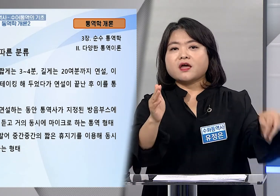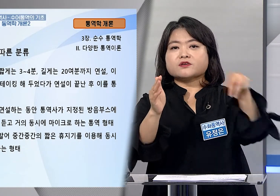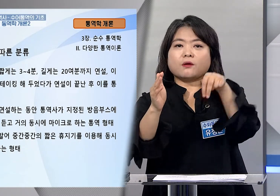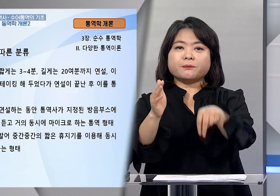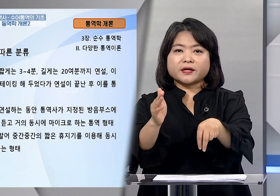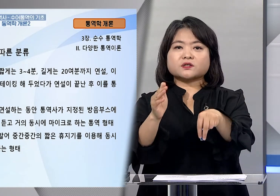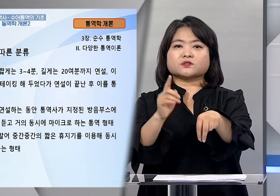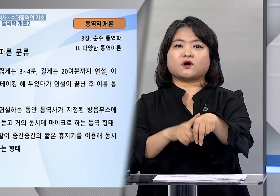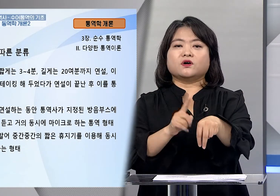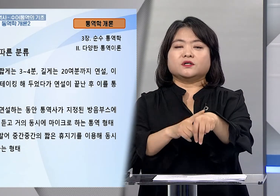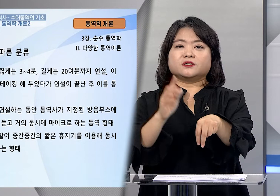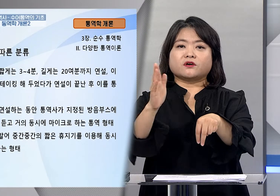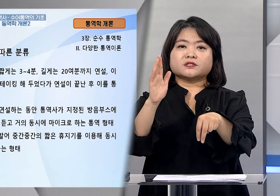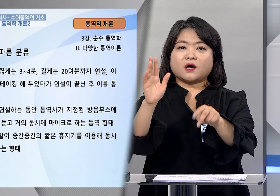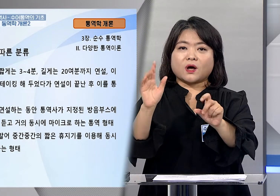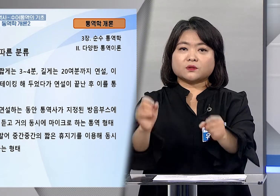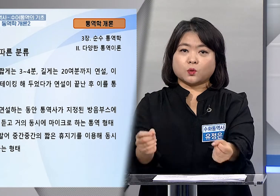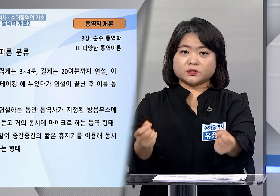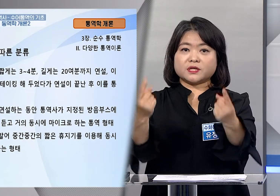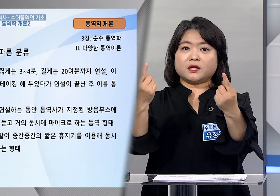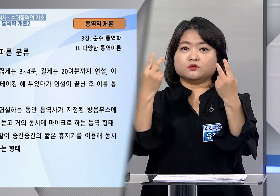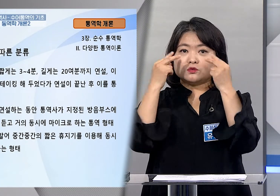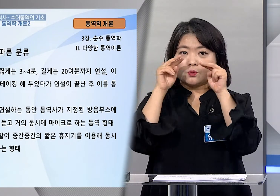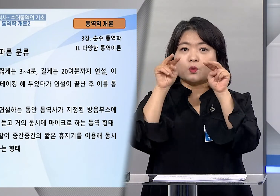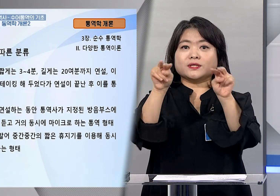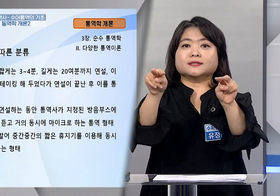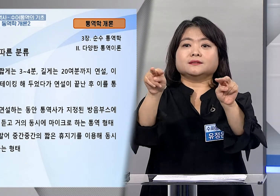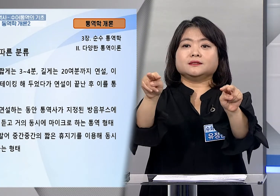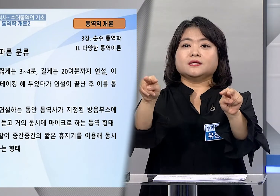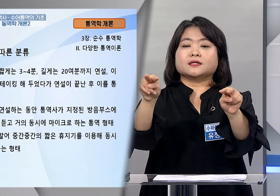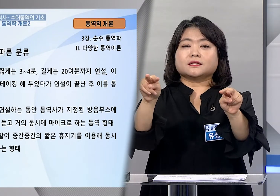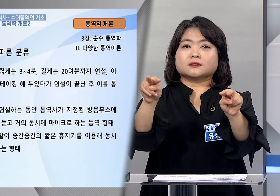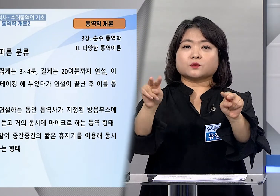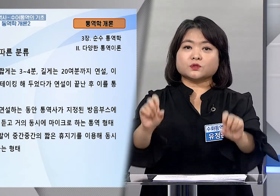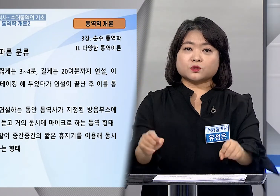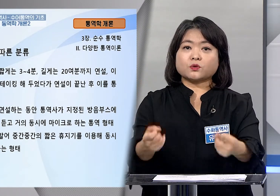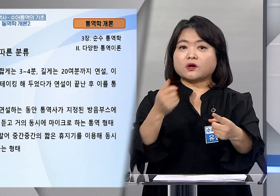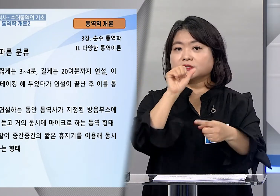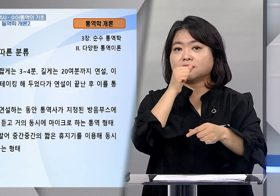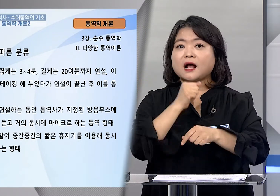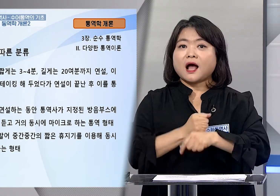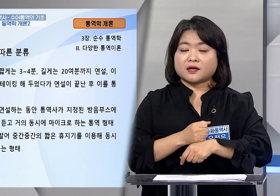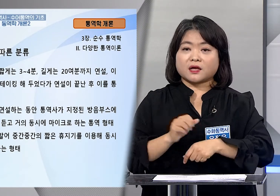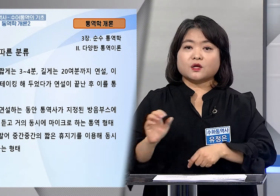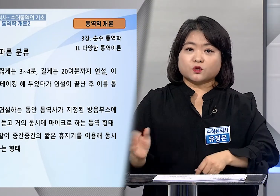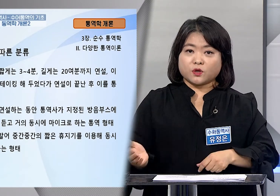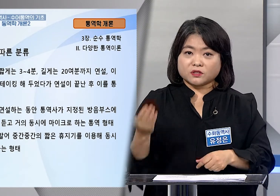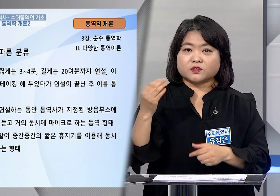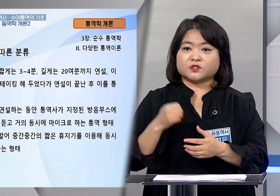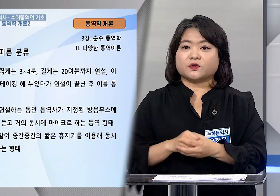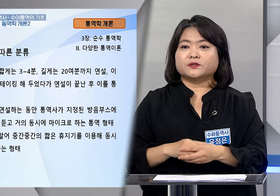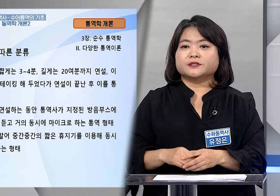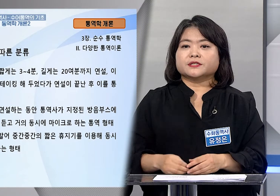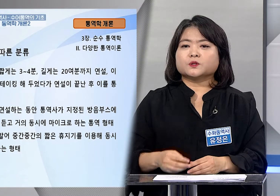옆에 서서 연사와 동시에 눈으로 보이는 동시 통역을 하게 되는 거죠. 그리고